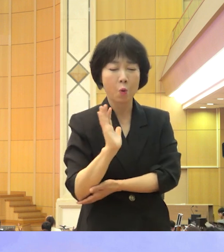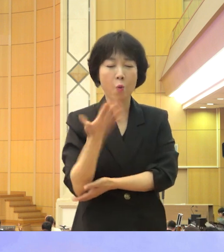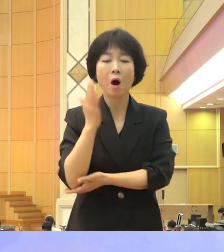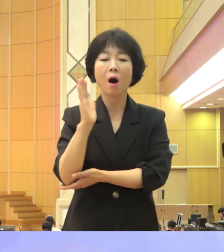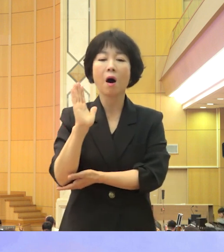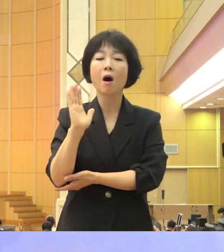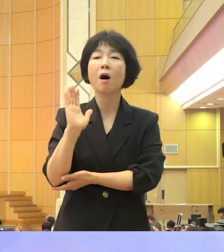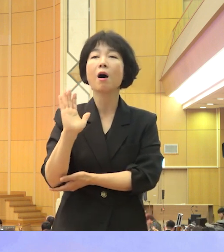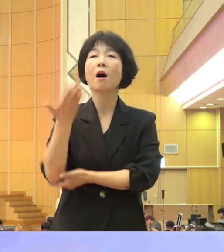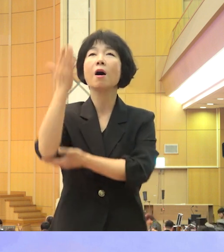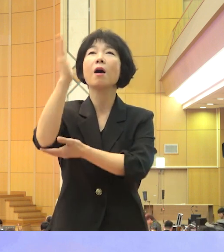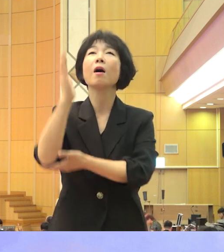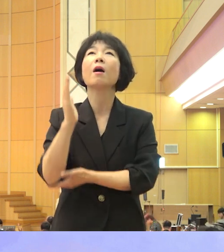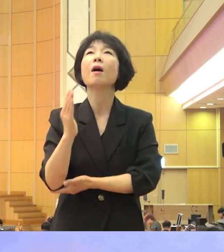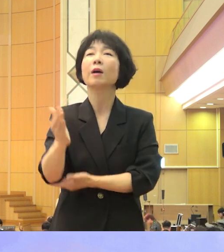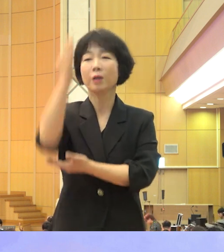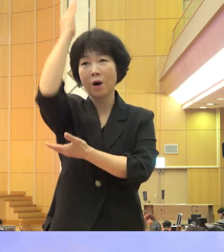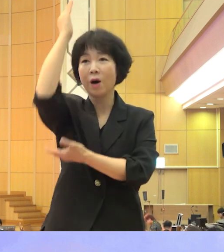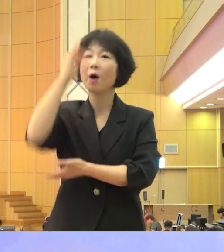영광